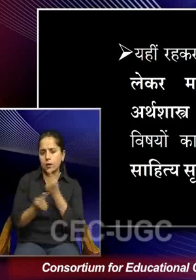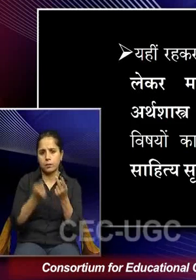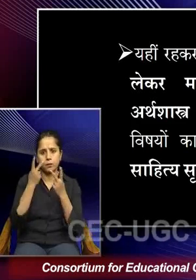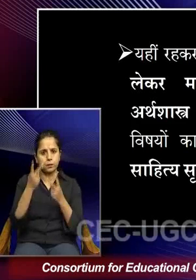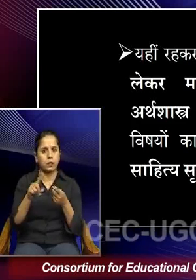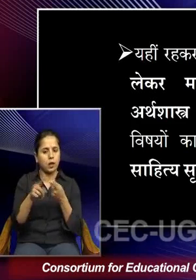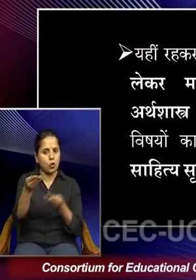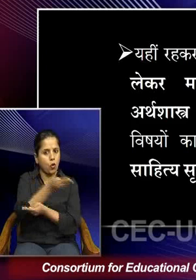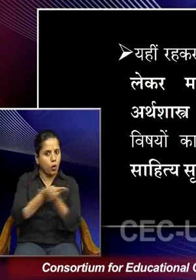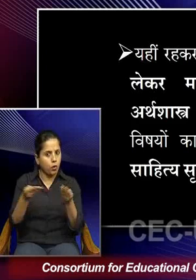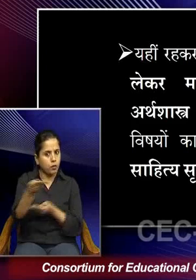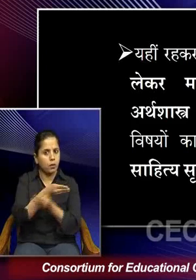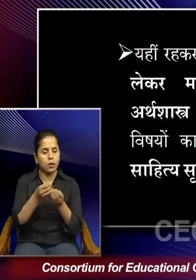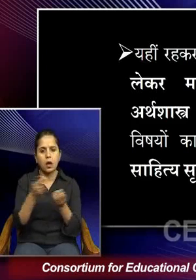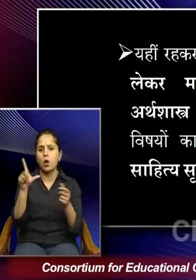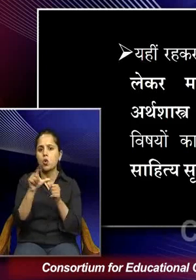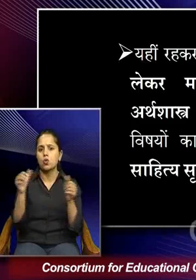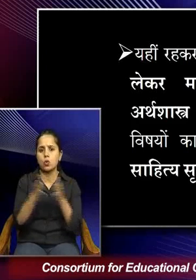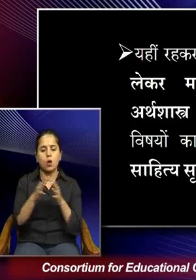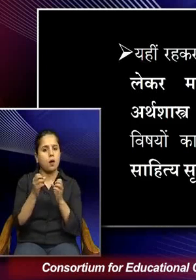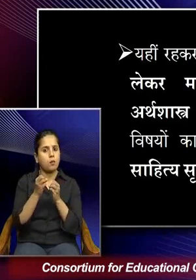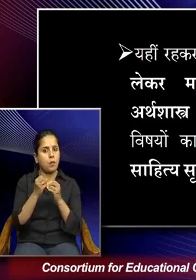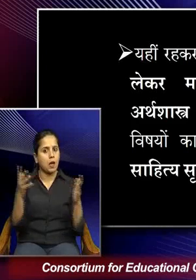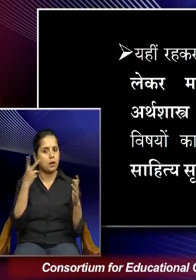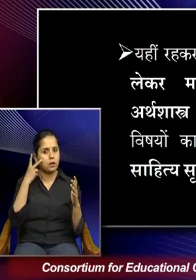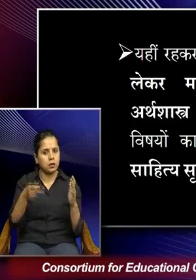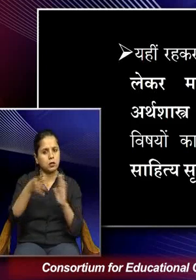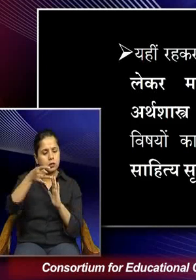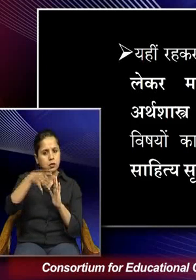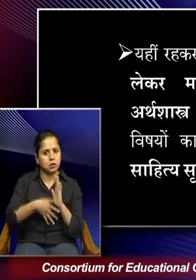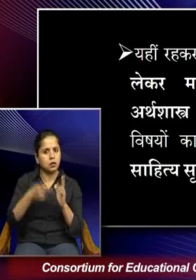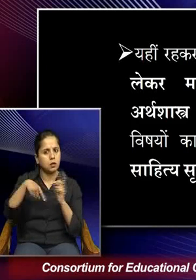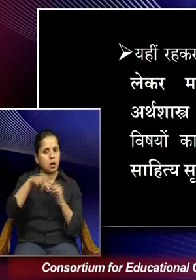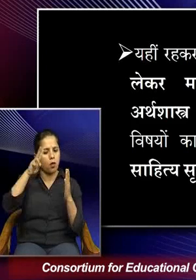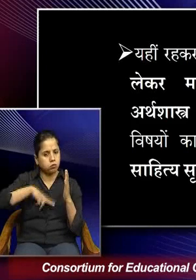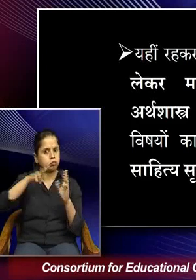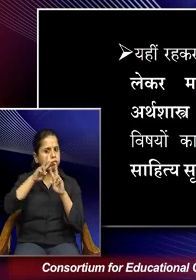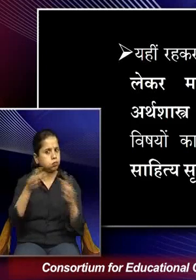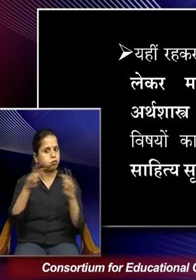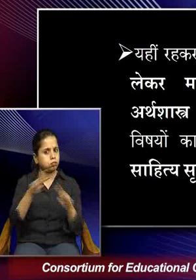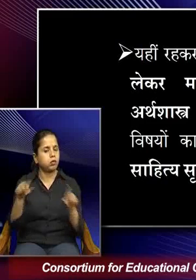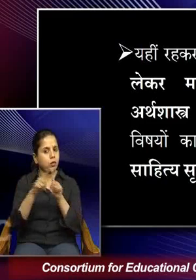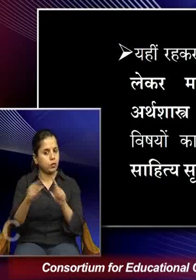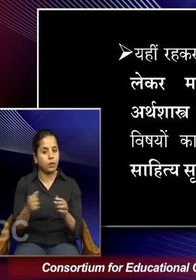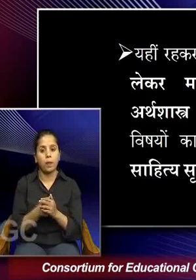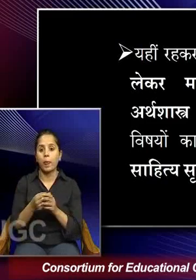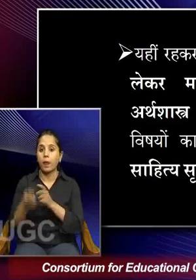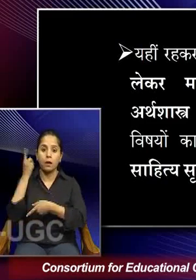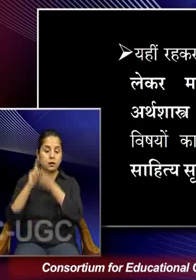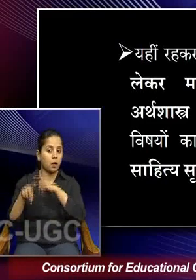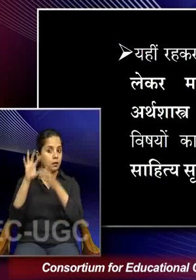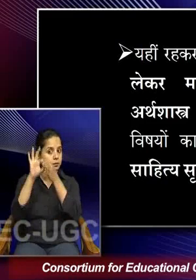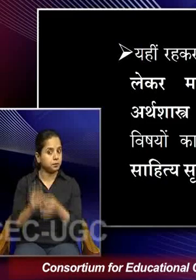अर्थशास्त्र और कानून आदि विषयों का गहन गंभीर अध्ययन किया और साहित्य सृजन